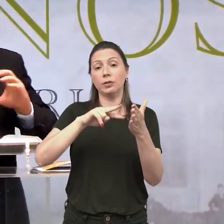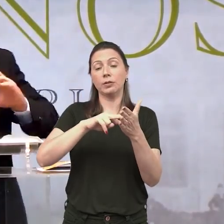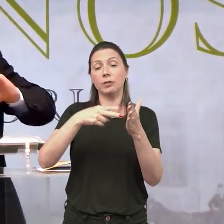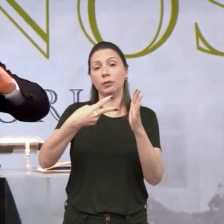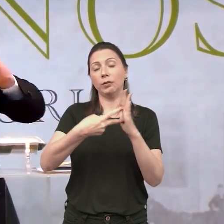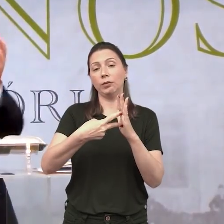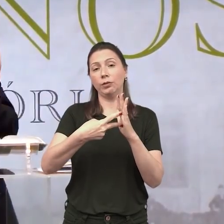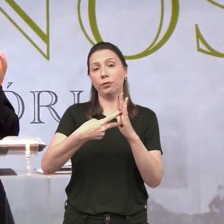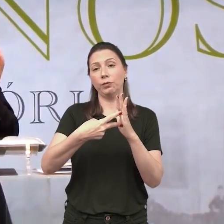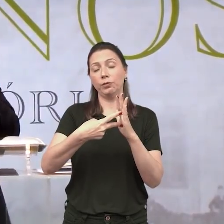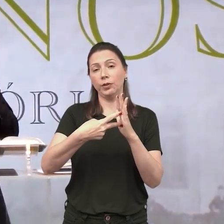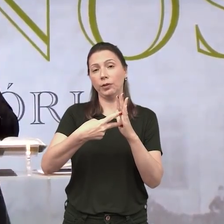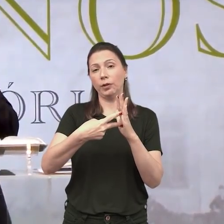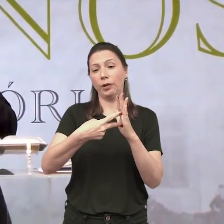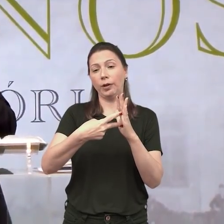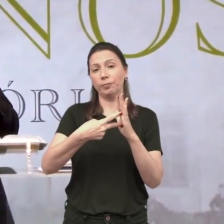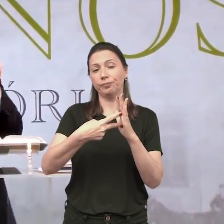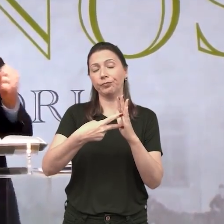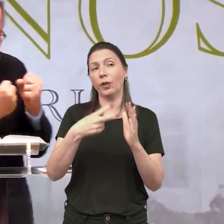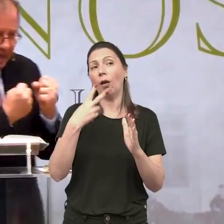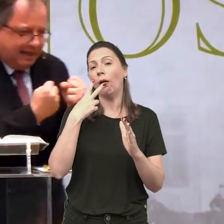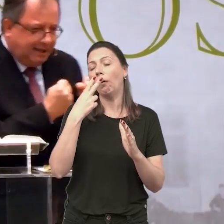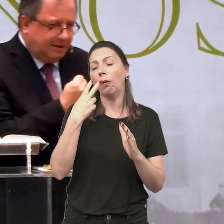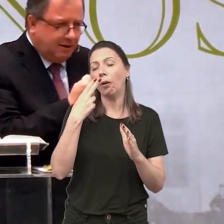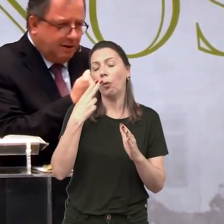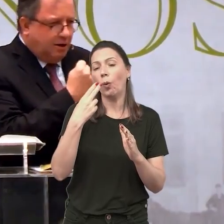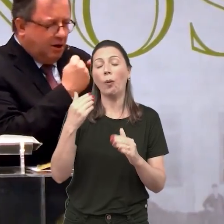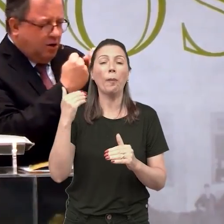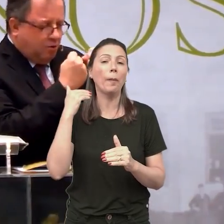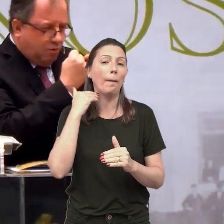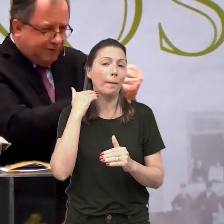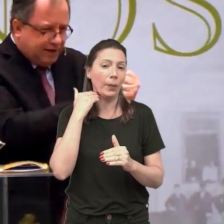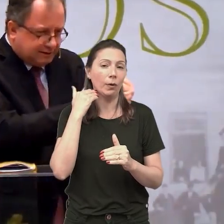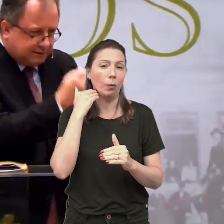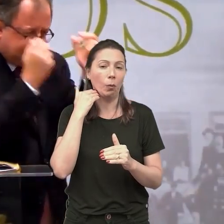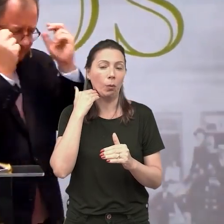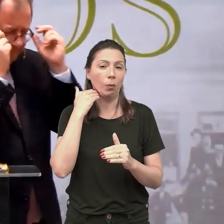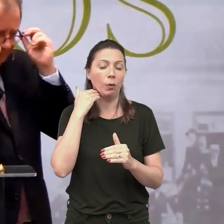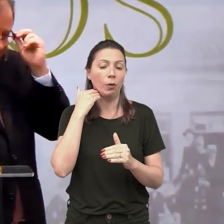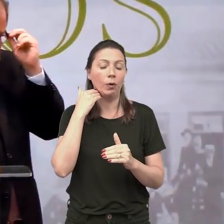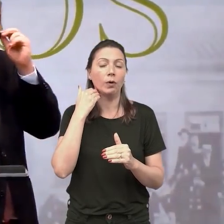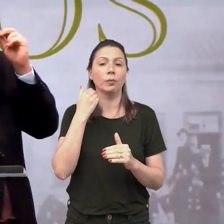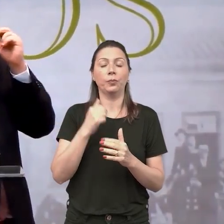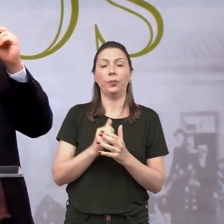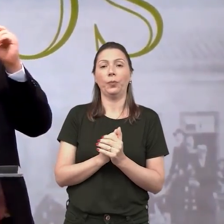significa, tem a ideia de depositar em confiança.